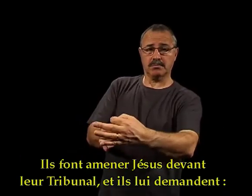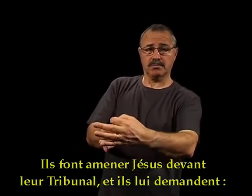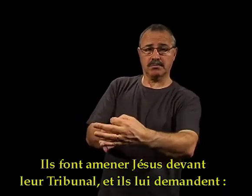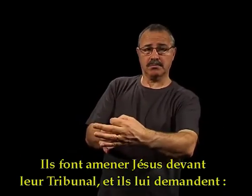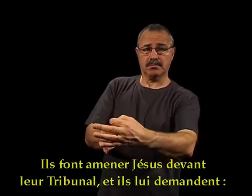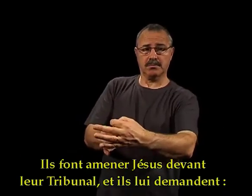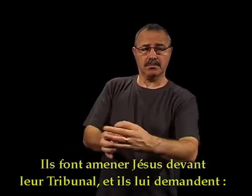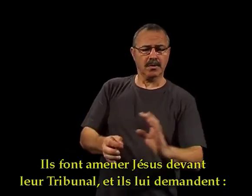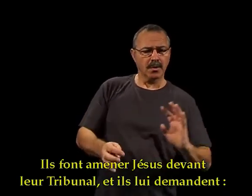Et ils lui demandent: